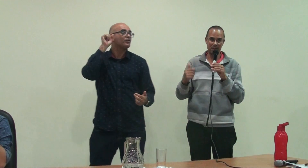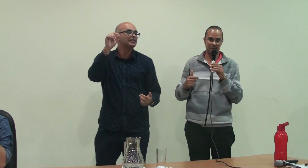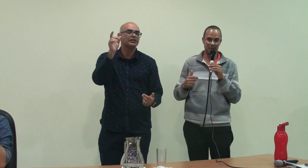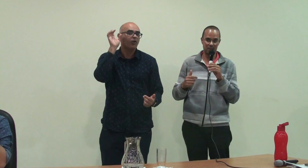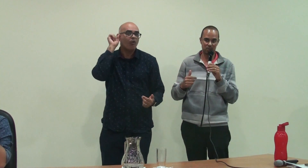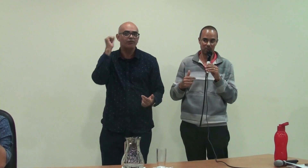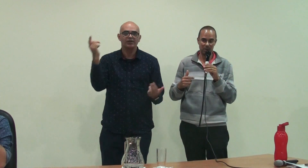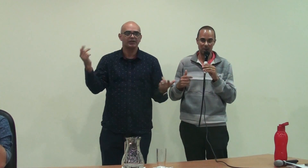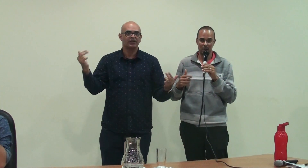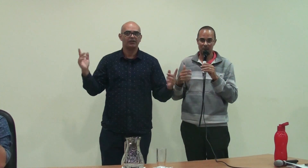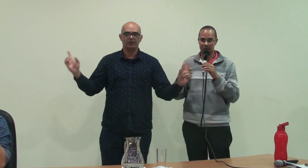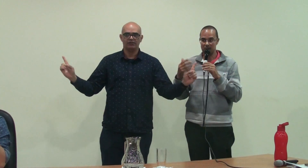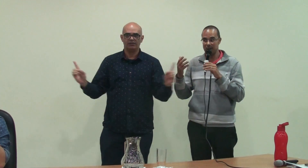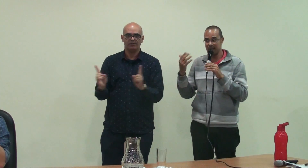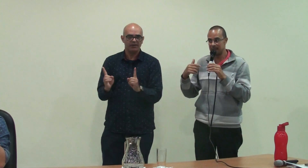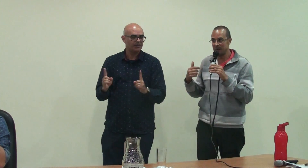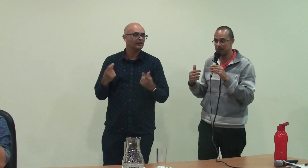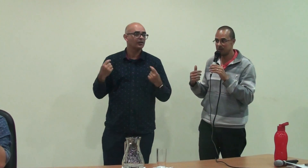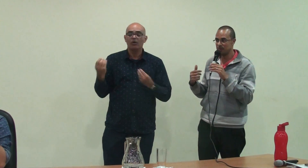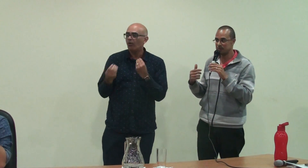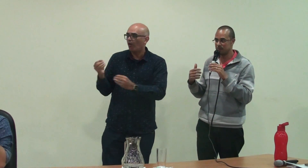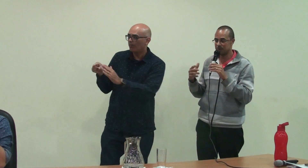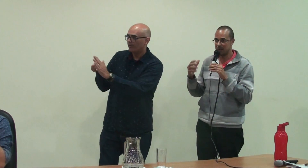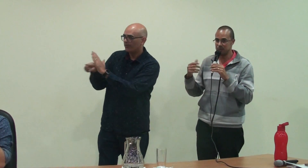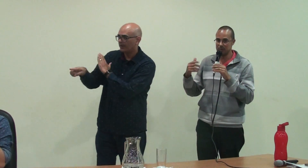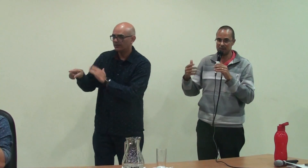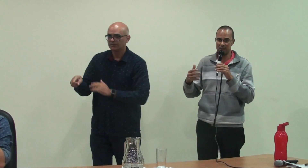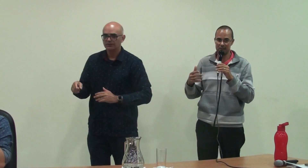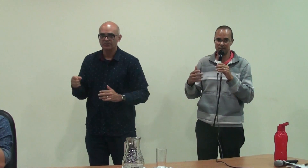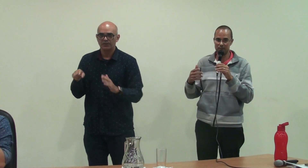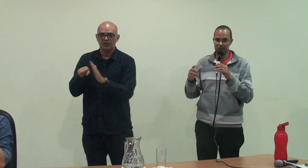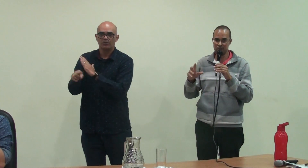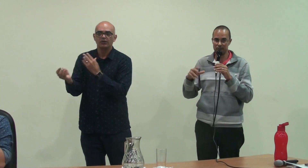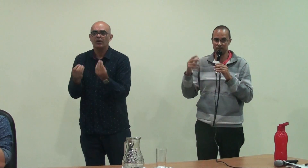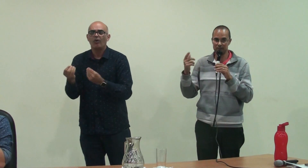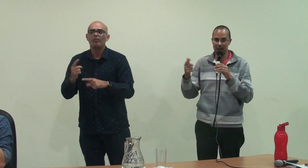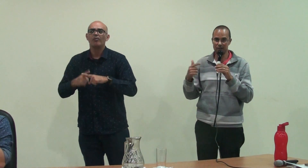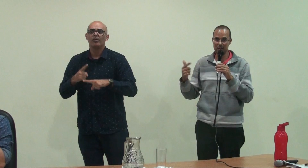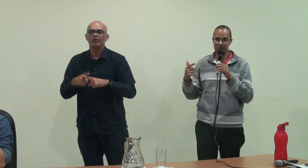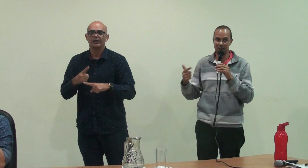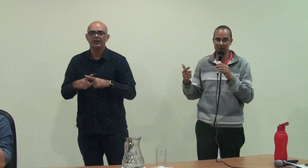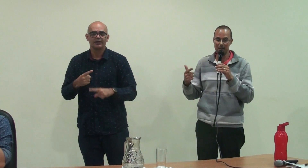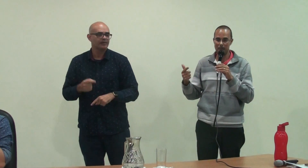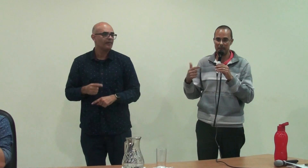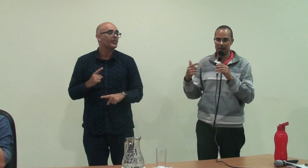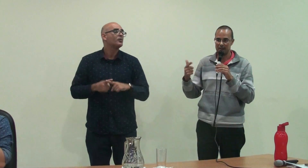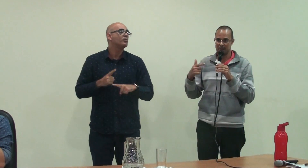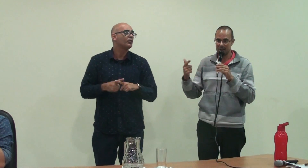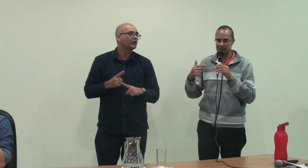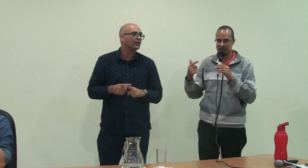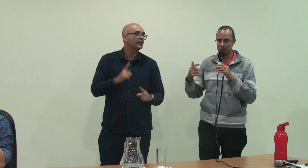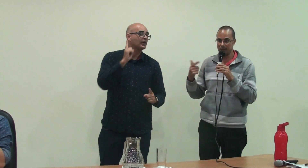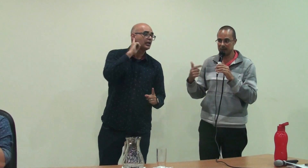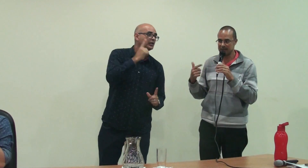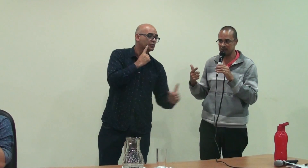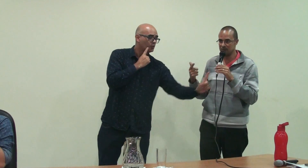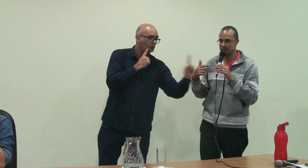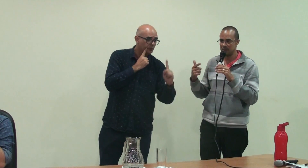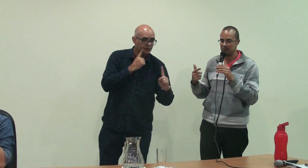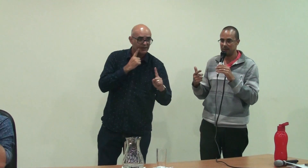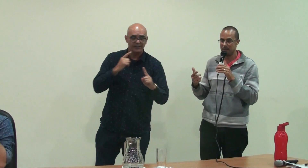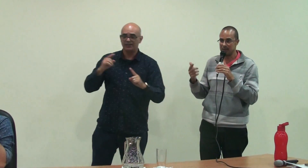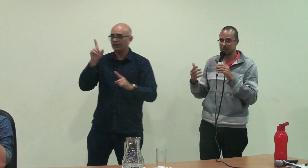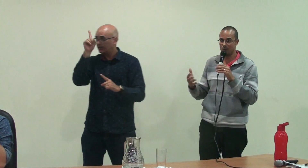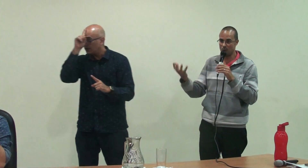que aconteça isso? Então essa é a minha pergunta, porque eu acho muito interessante. Eu vejo a dificuldade que tem dessa